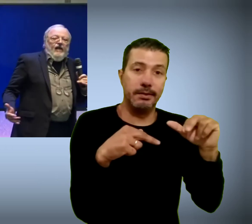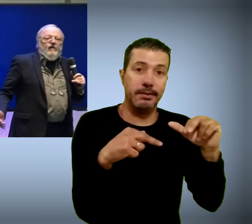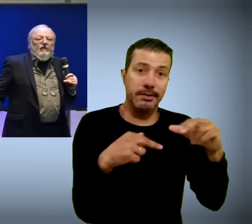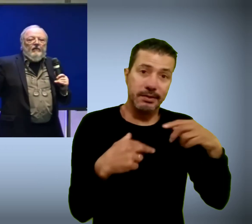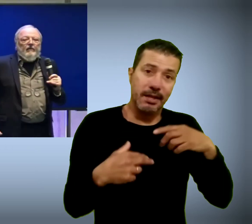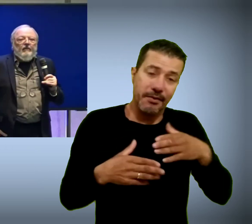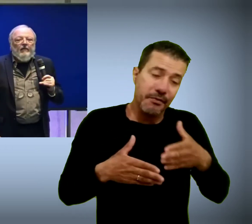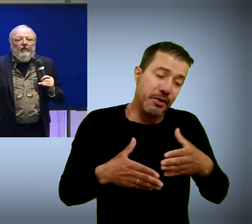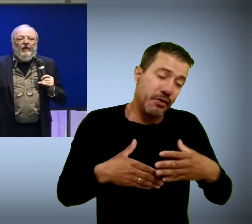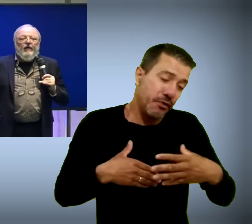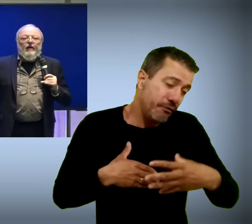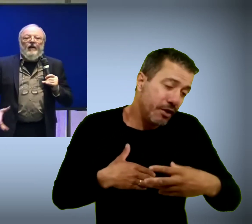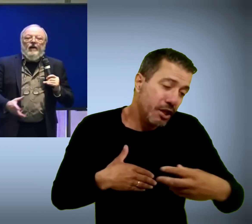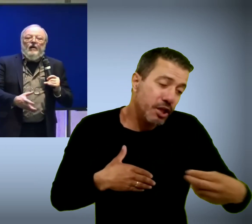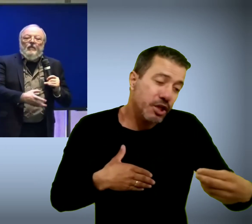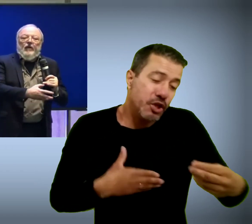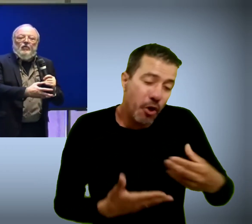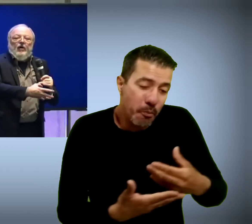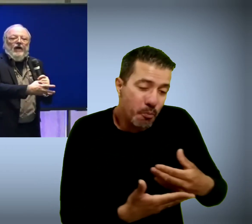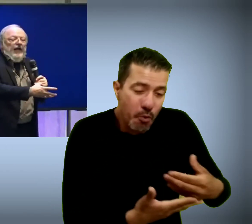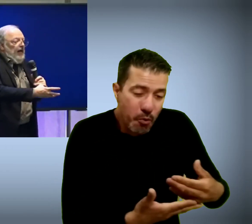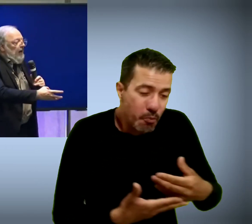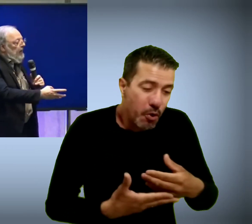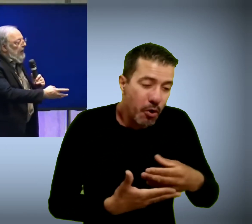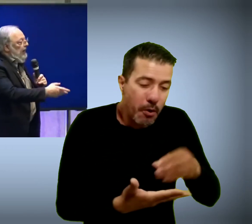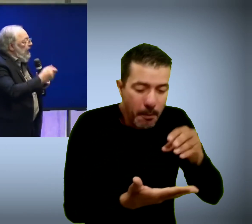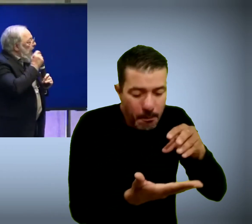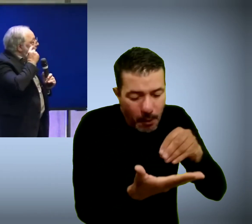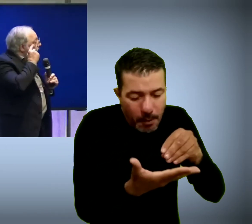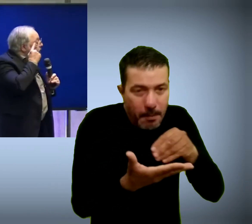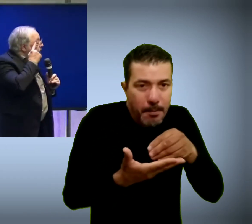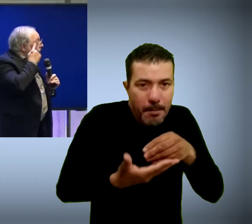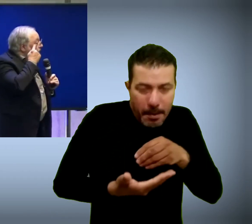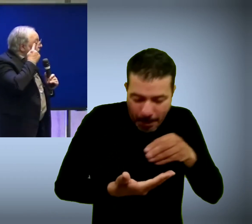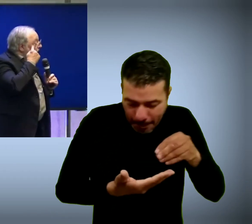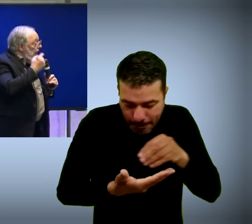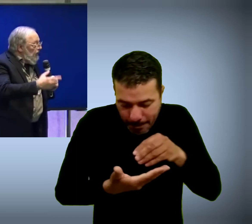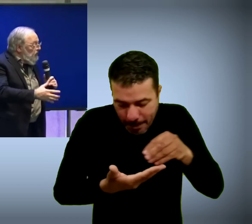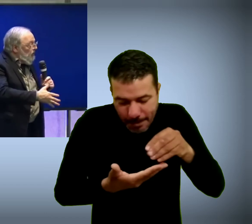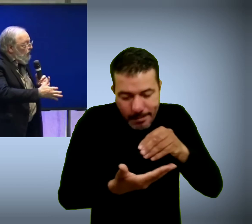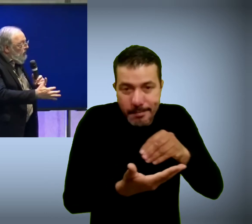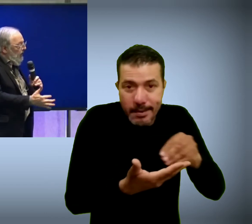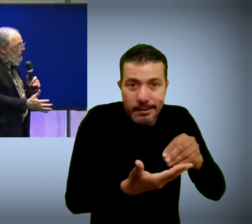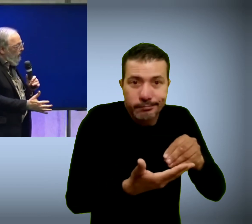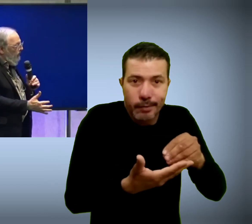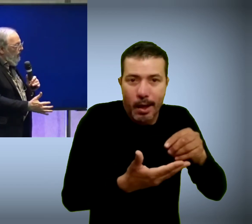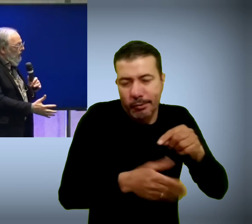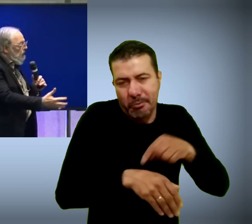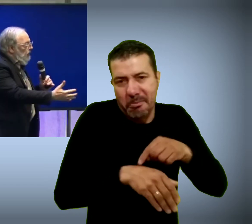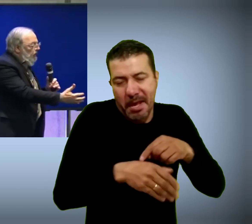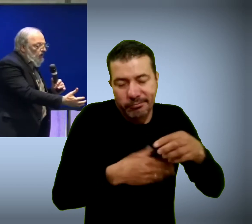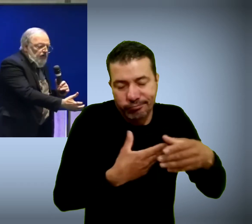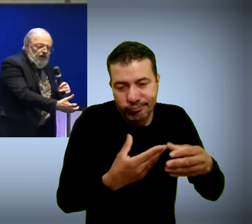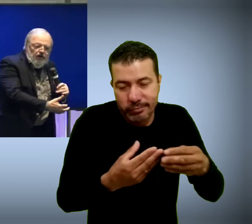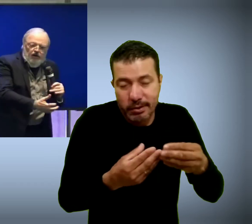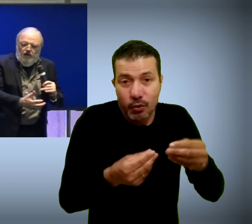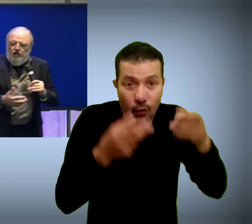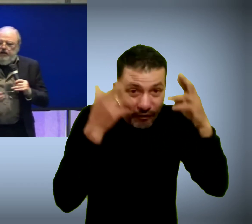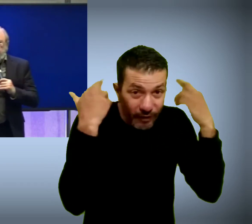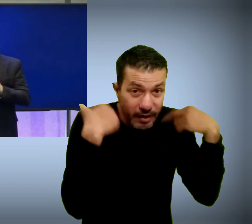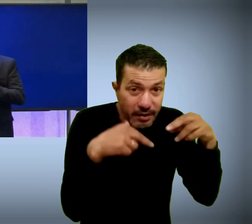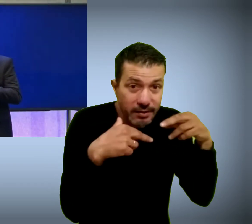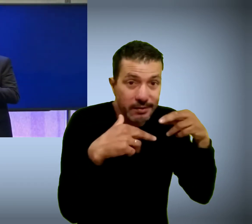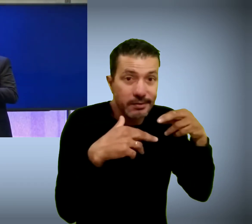teve neném. Ele alimentou aquele neném lá depois que foi desmamado por algum tempo, e depois pegou a